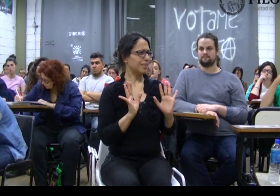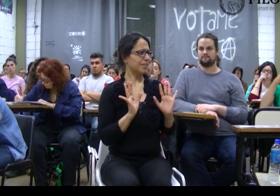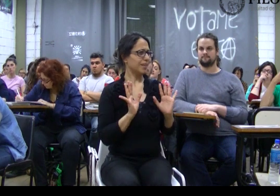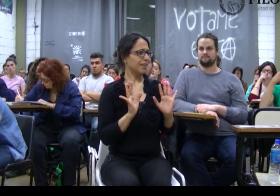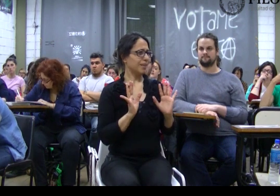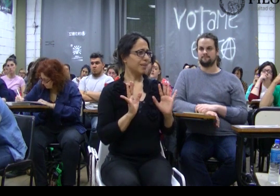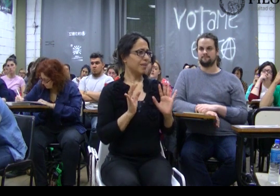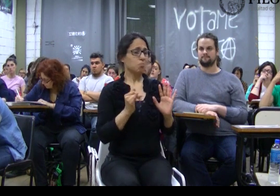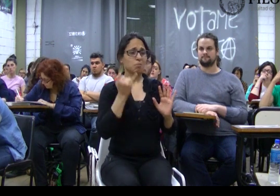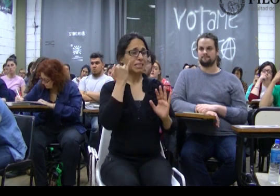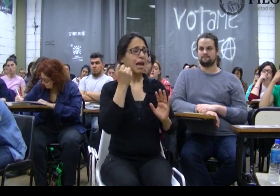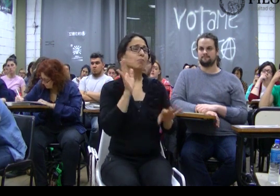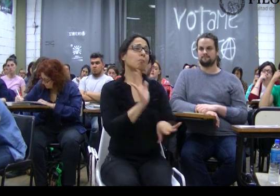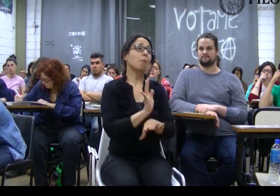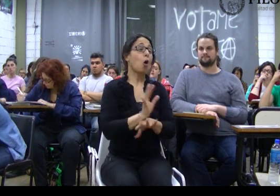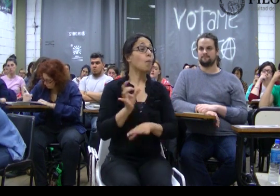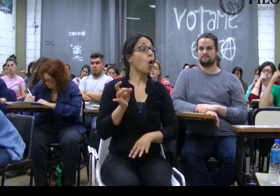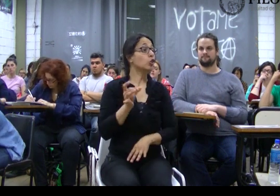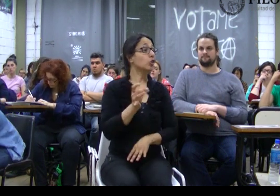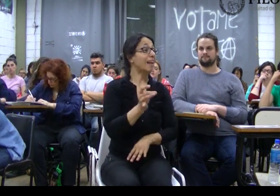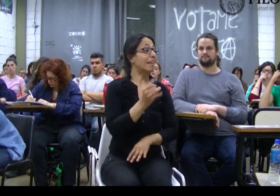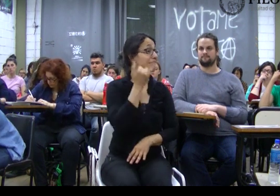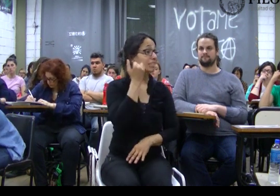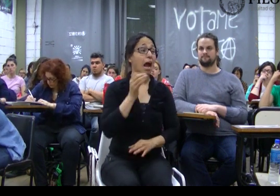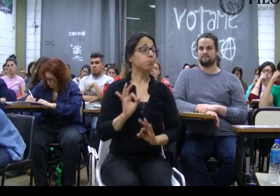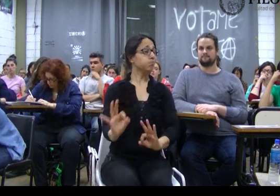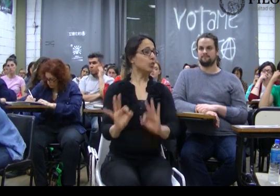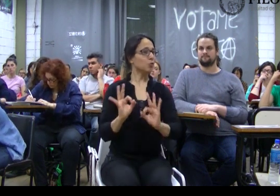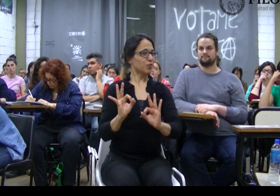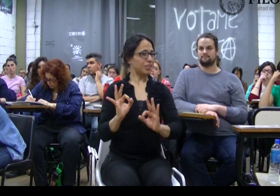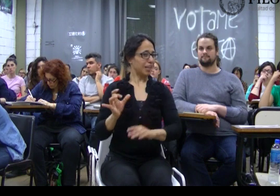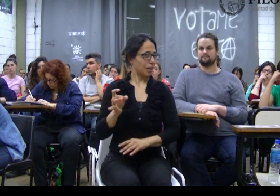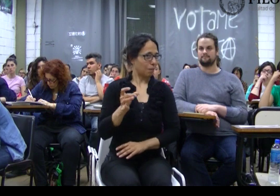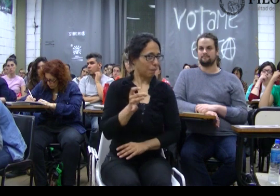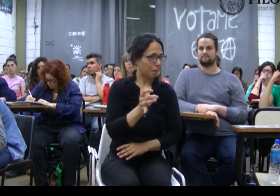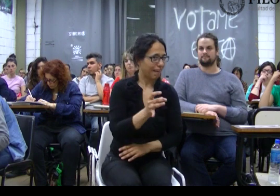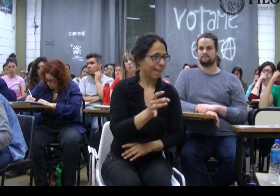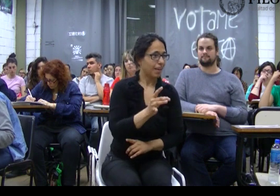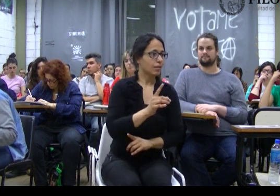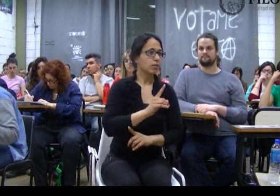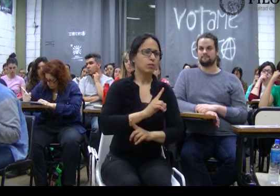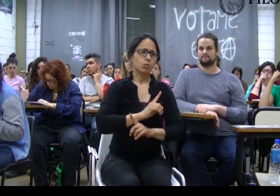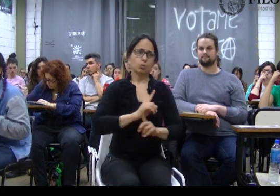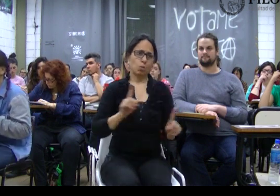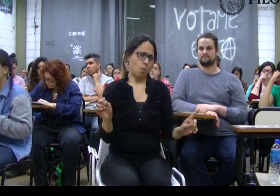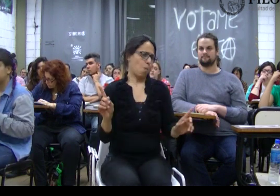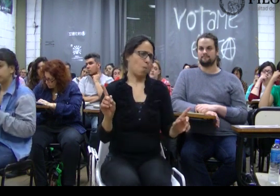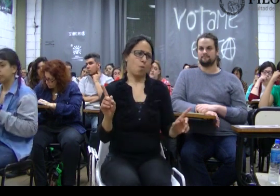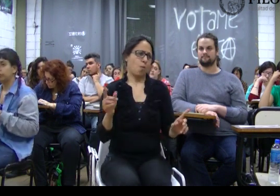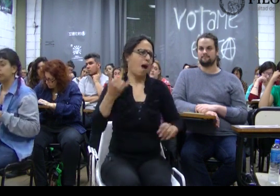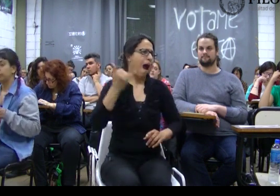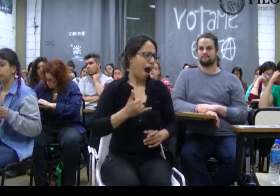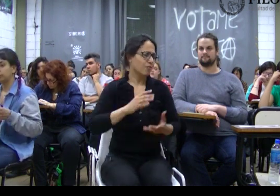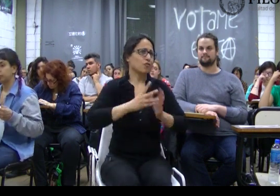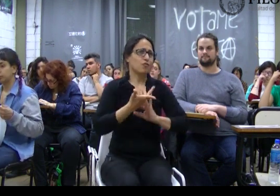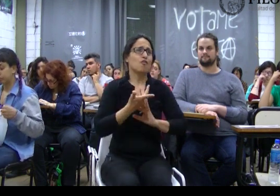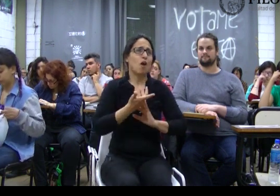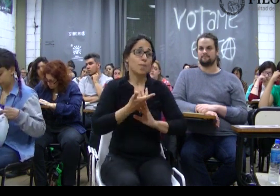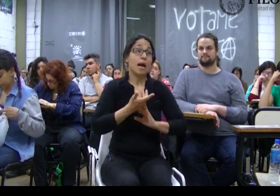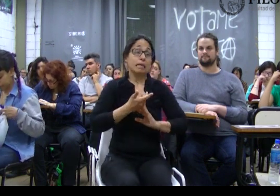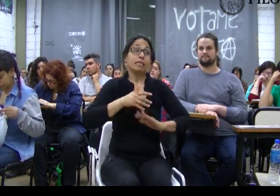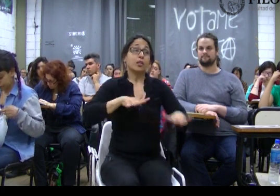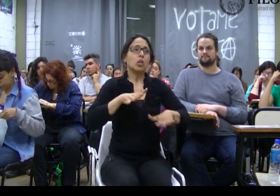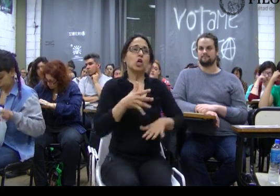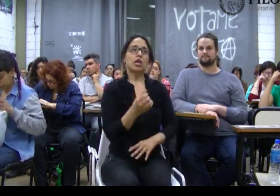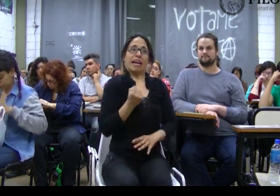El tren está listo para partir, sale con fritas. No, hay muchísimas resistencias. En